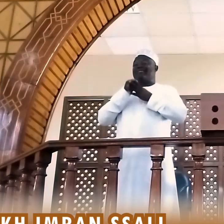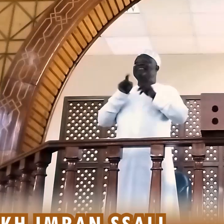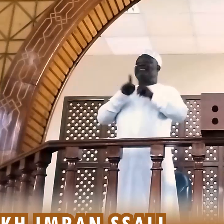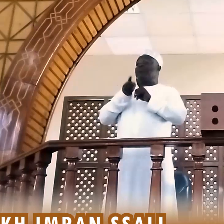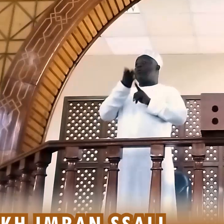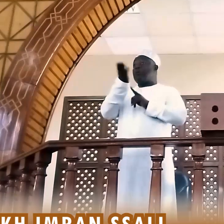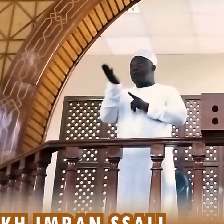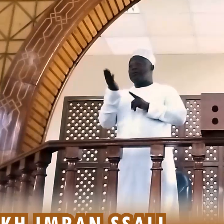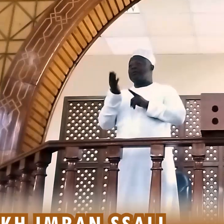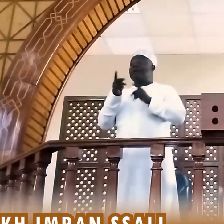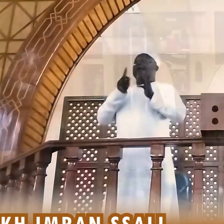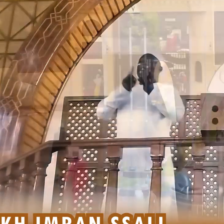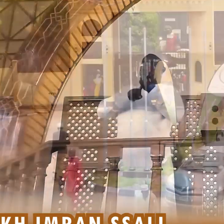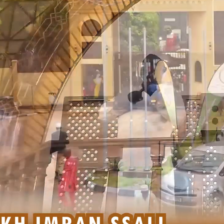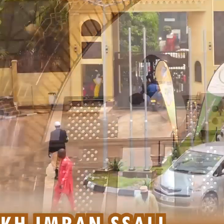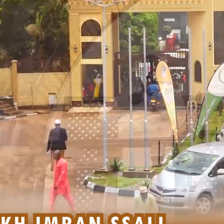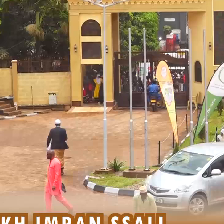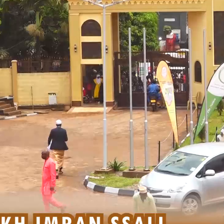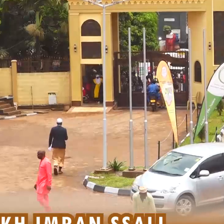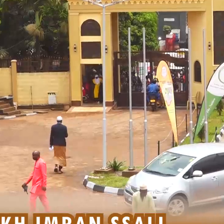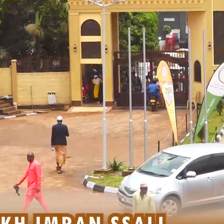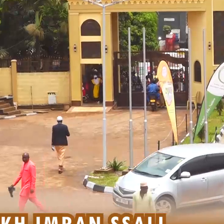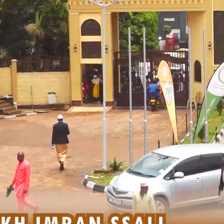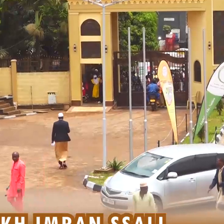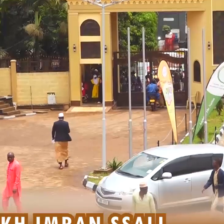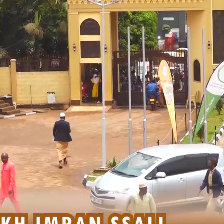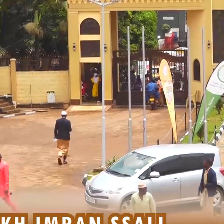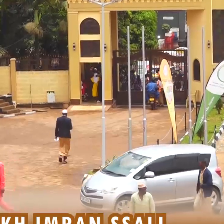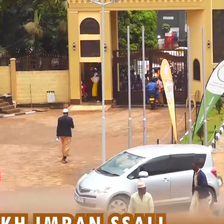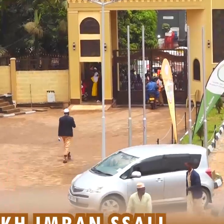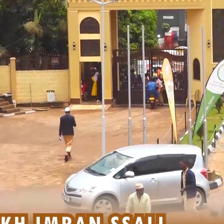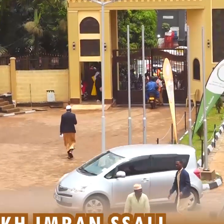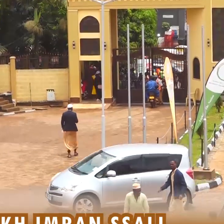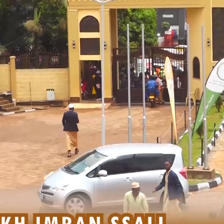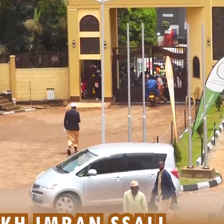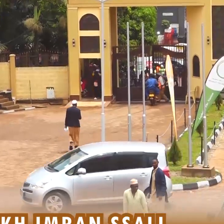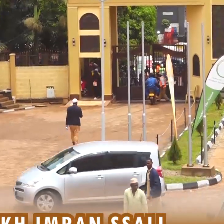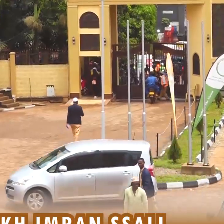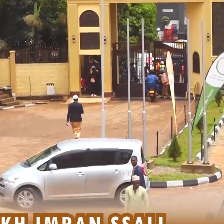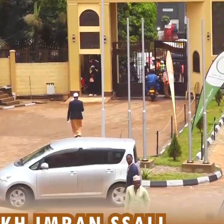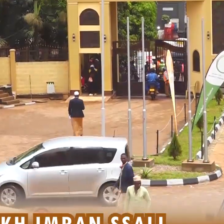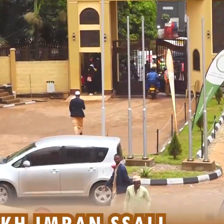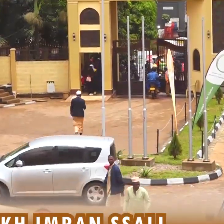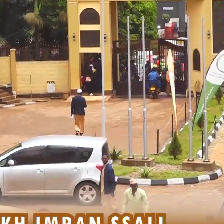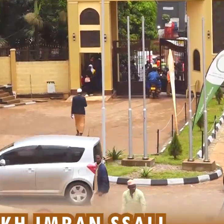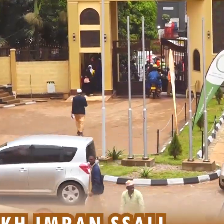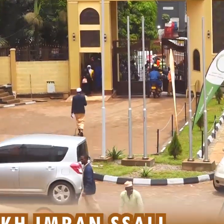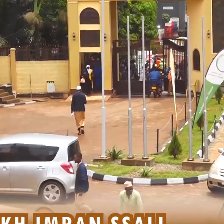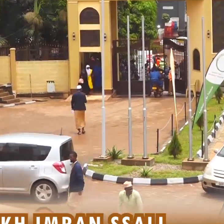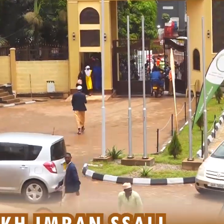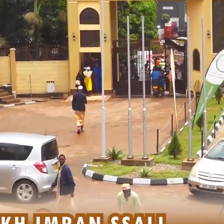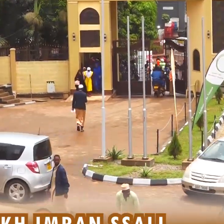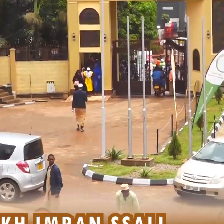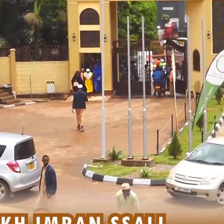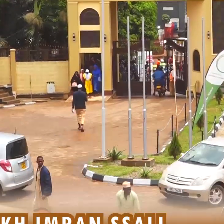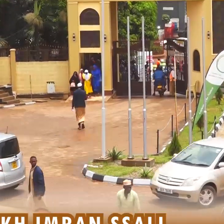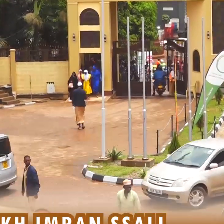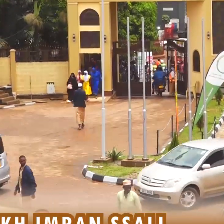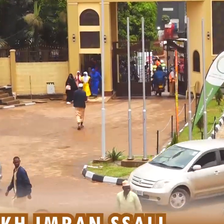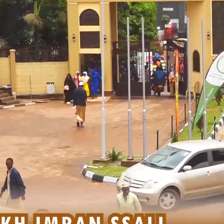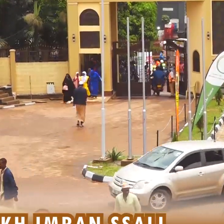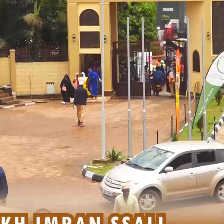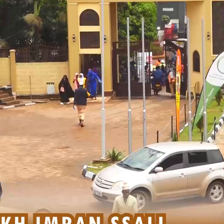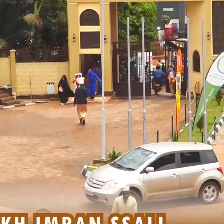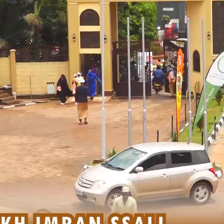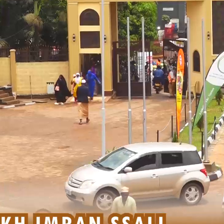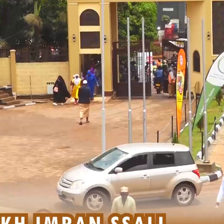ودروسهم وخطبهم نسوس كتندك الله جل جلاله نام